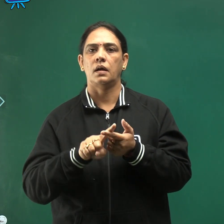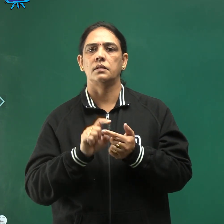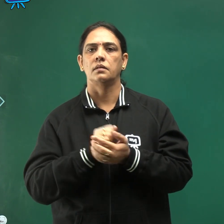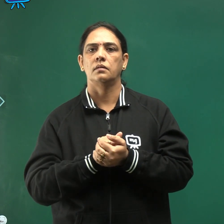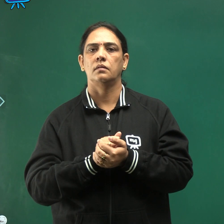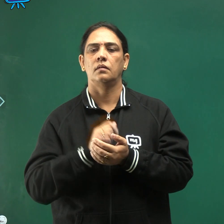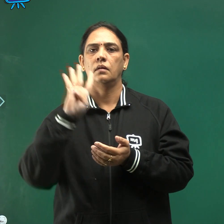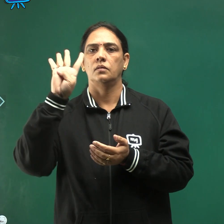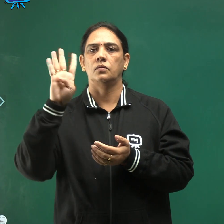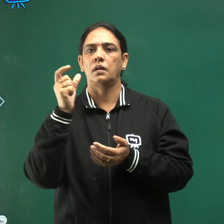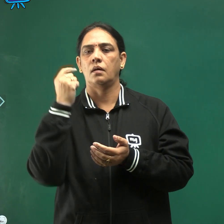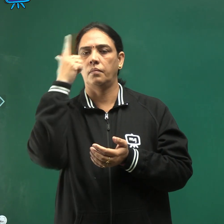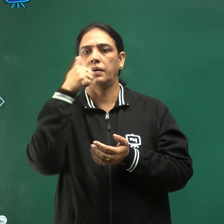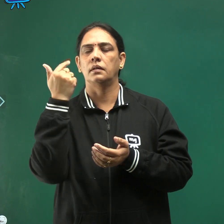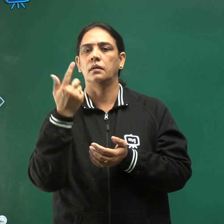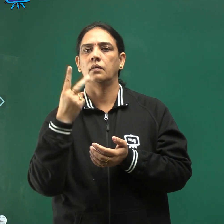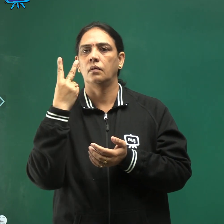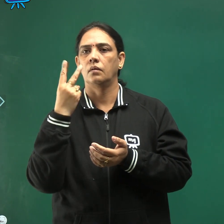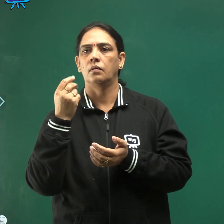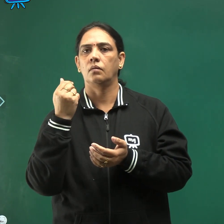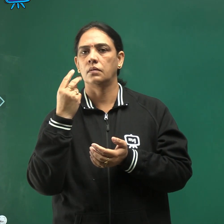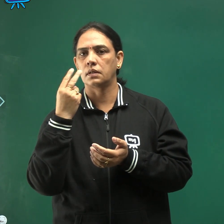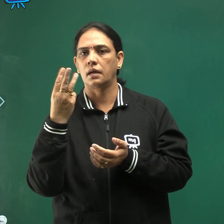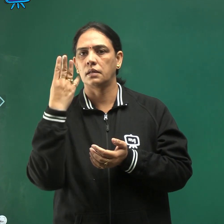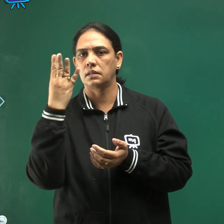प्लस चतुर्थ पद